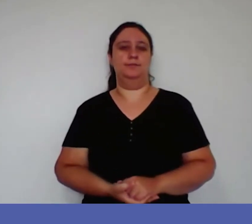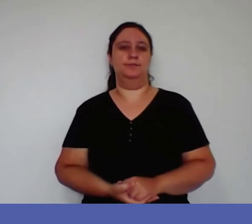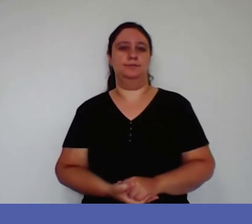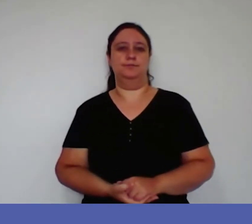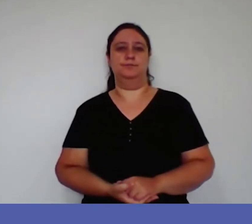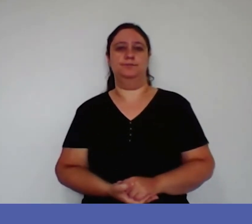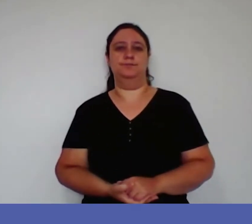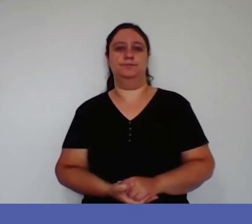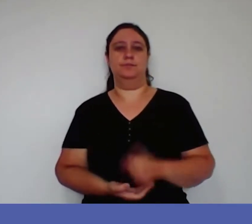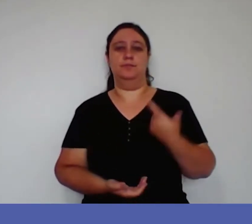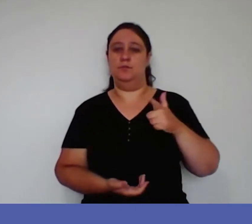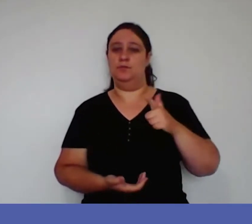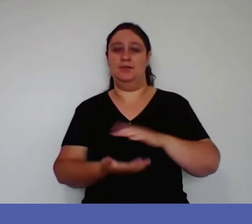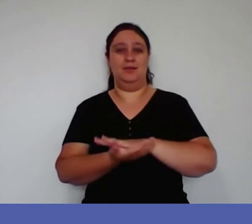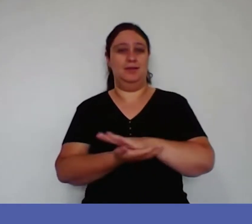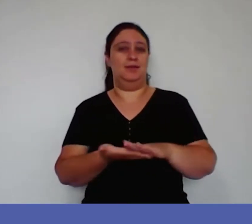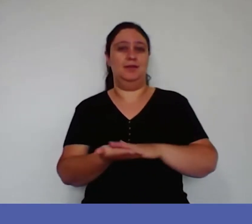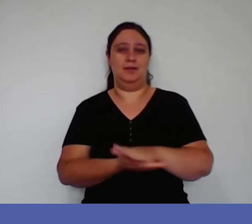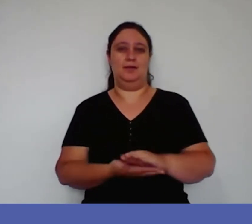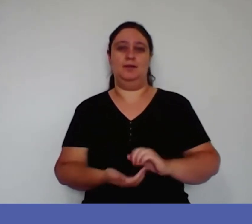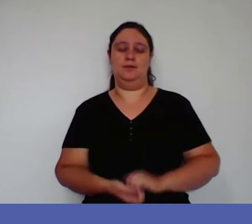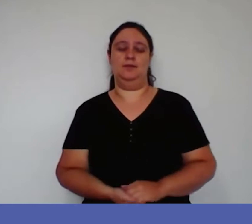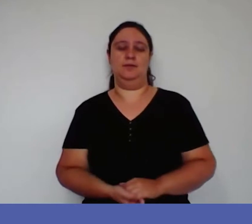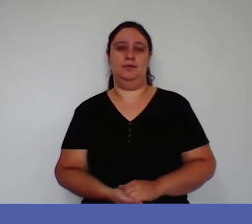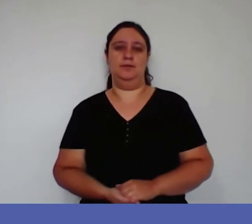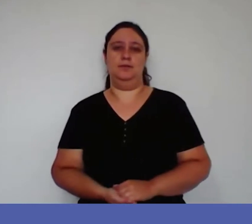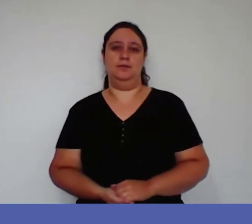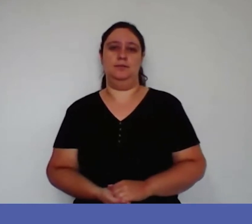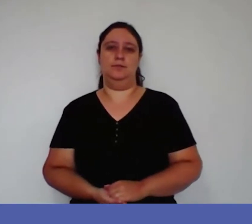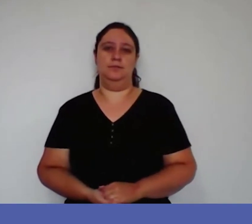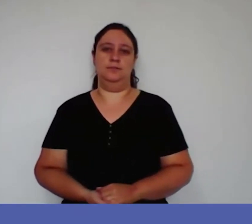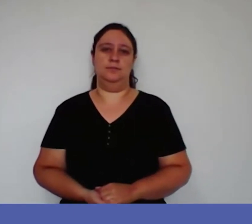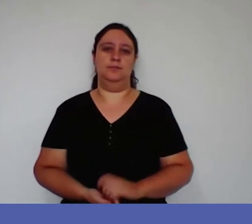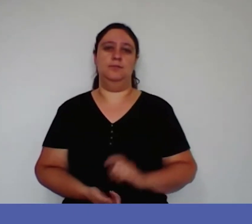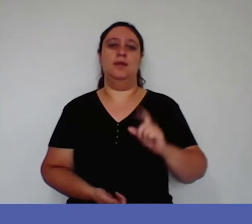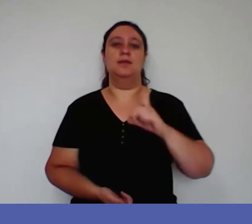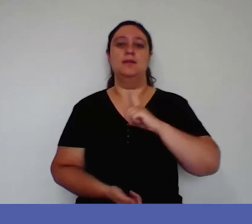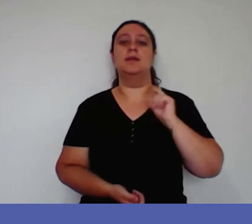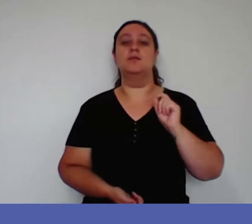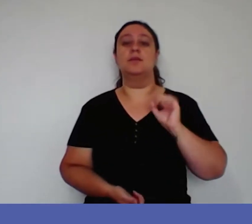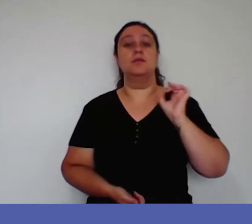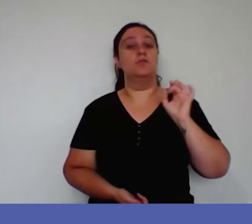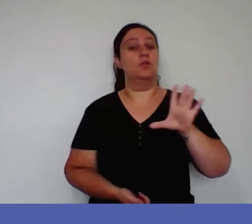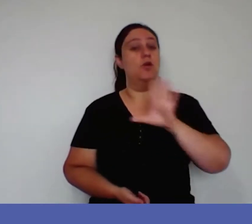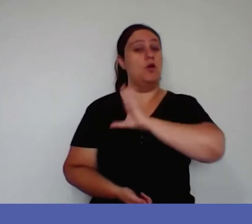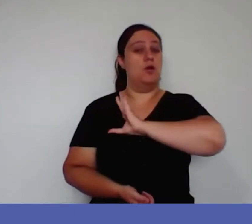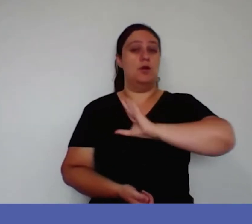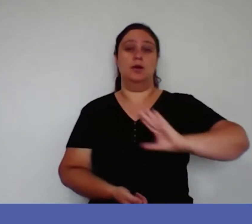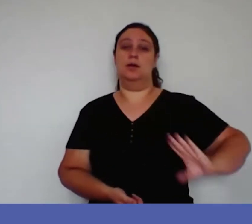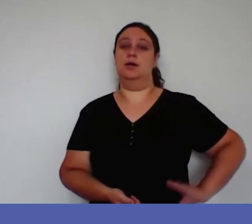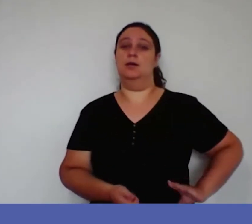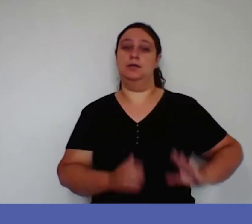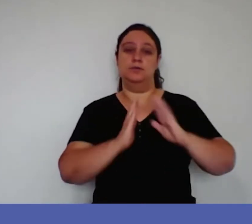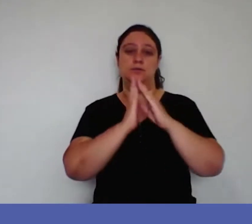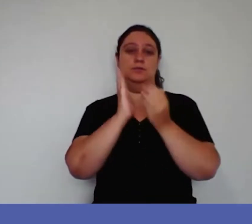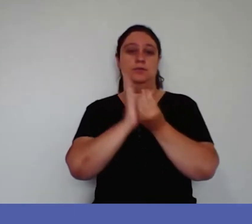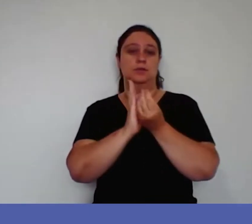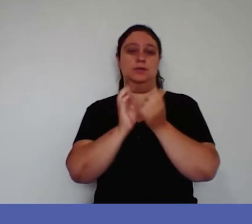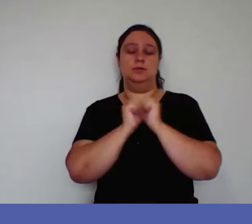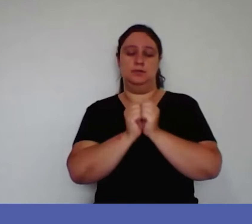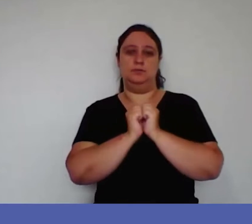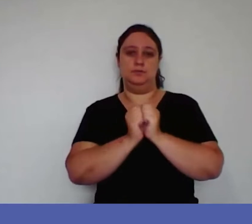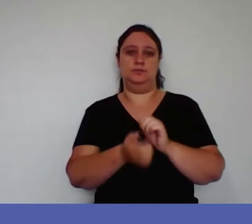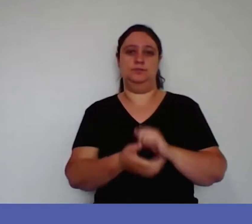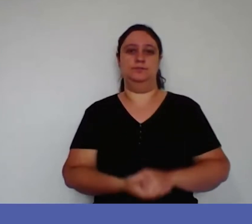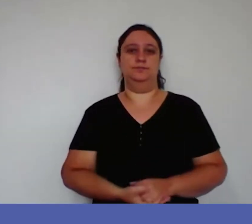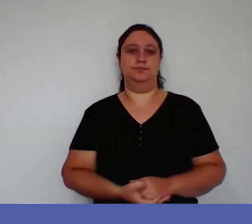E o que vai sobrar, irmãos, é Cristo e a igreja, como essa pedra vai atingir os pés